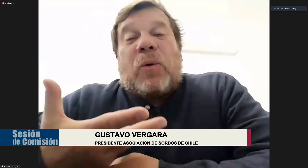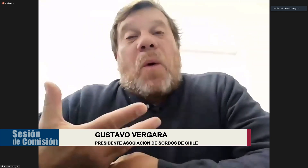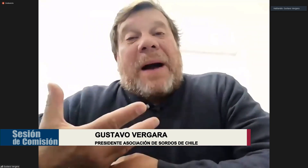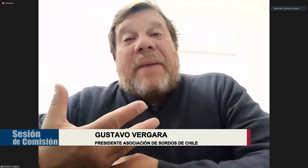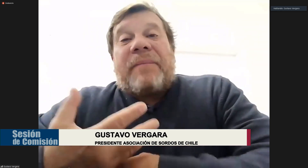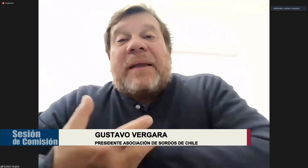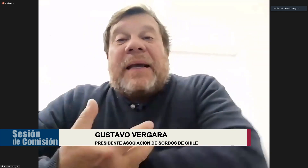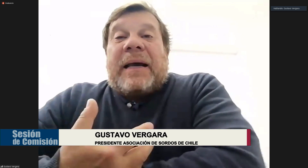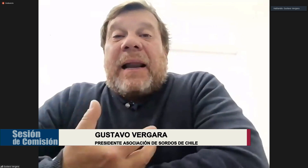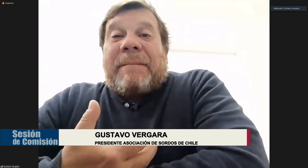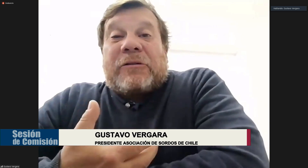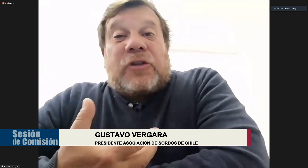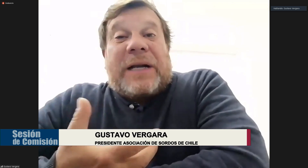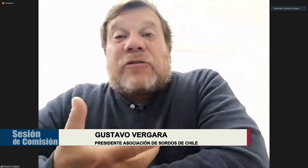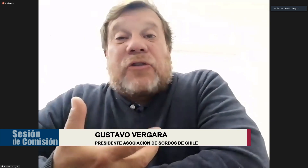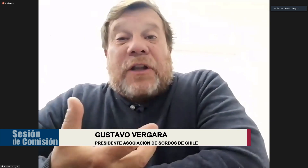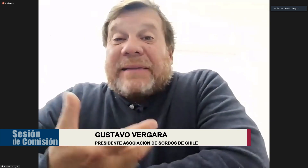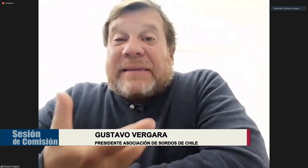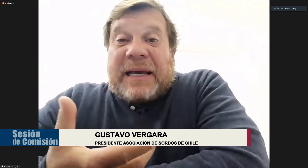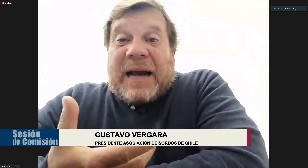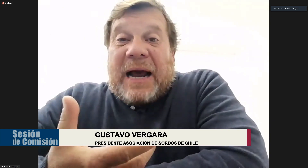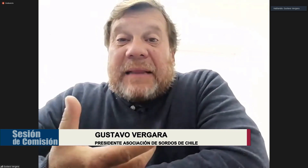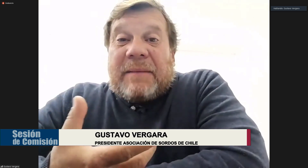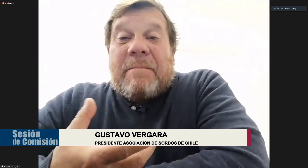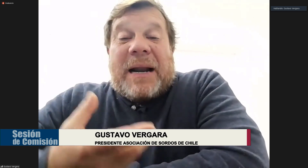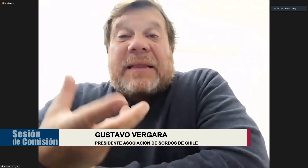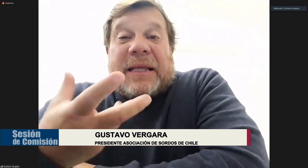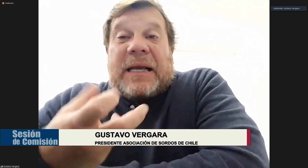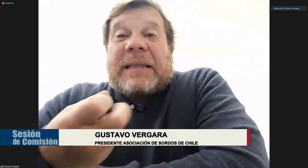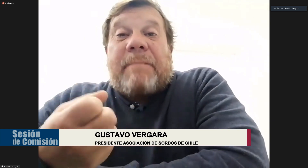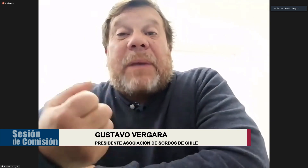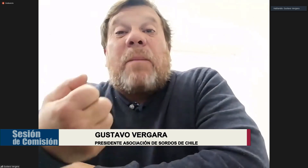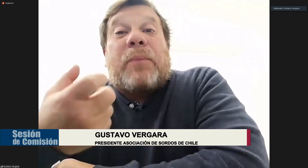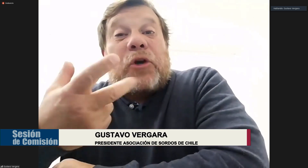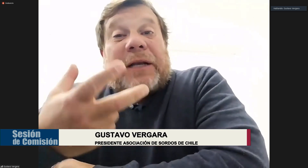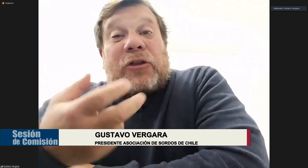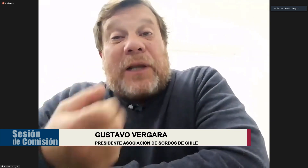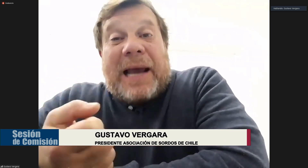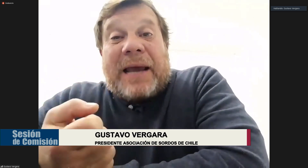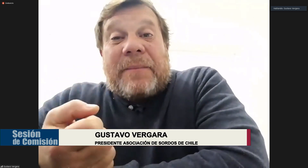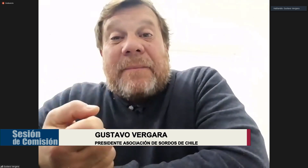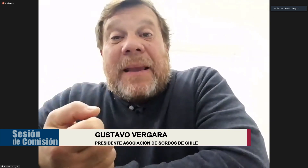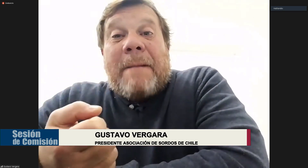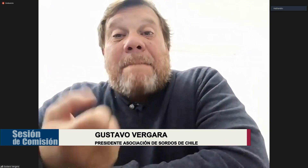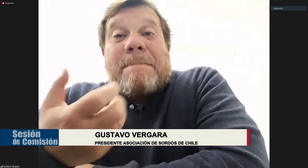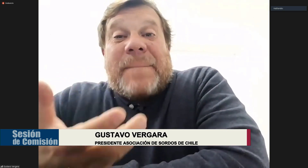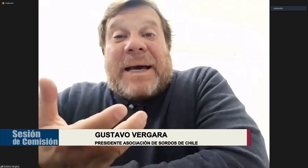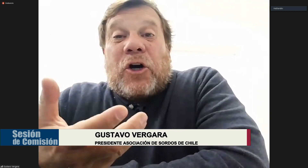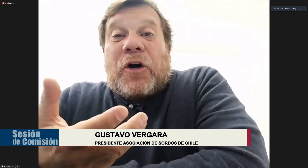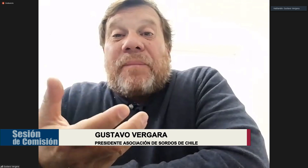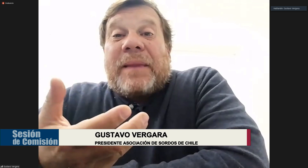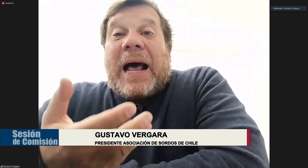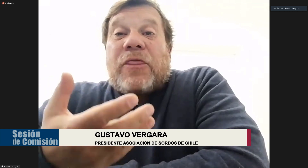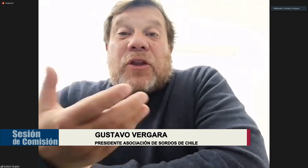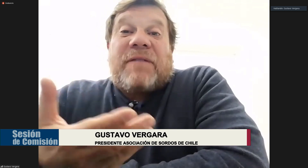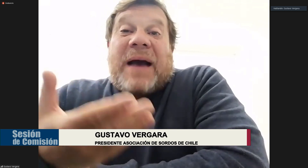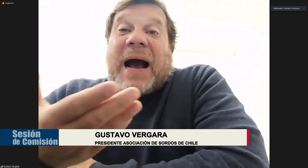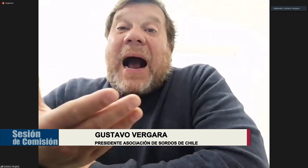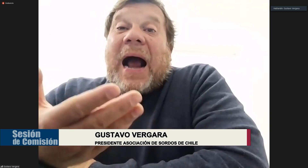preocupa. Las personas sordas ciegas van a tener también un proyecto de ley, pero ¿a dónde va a